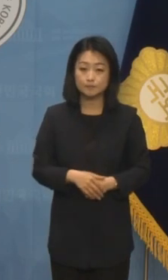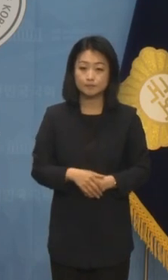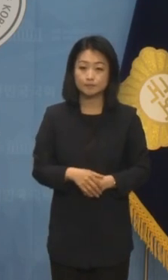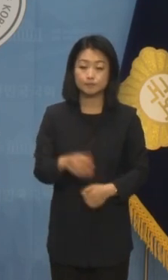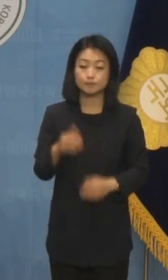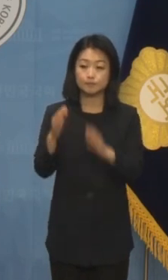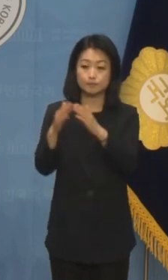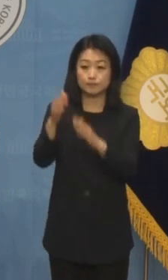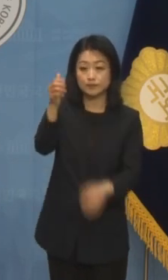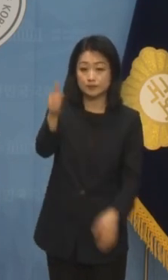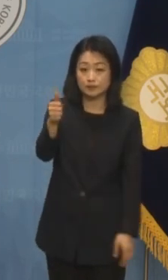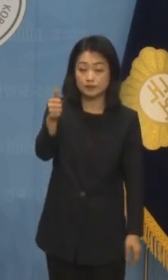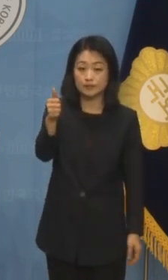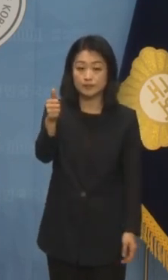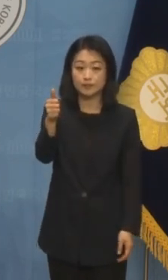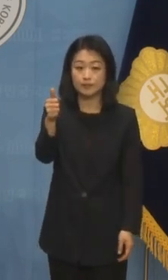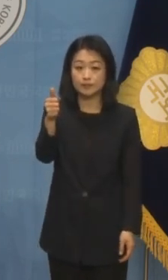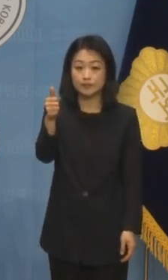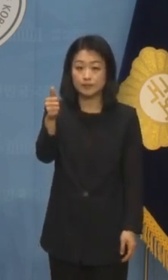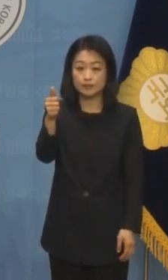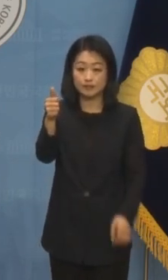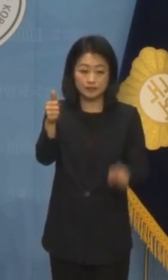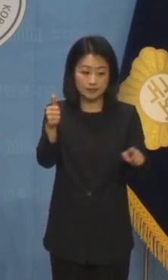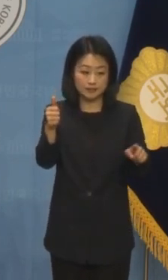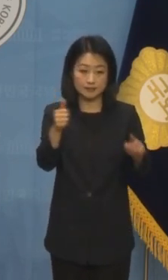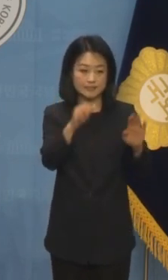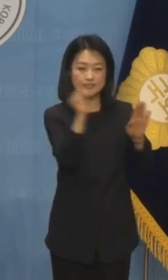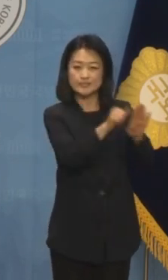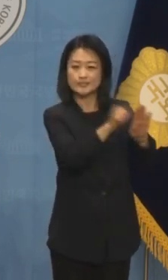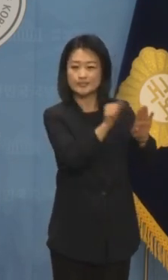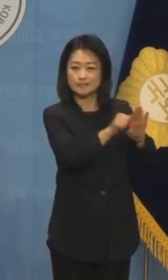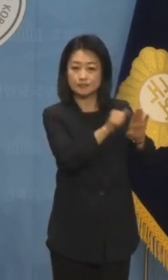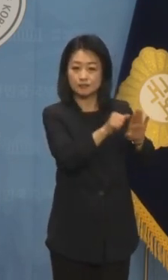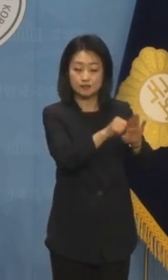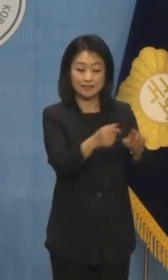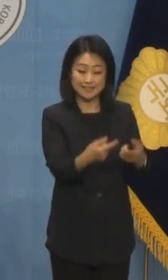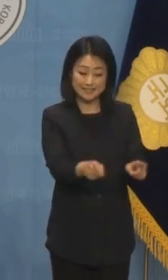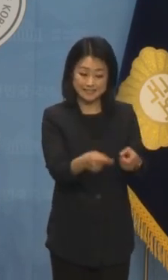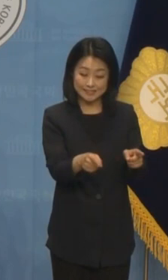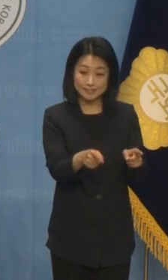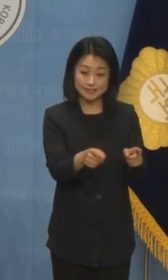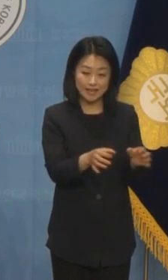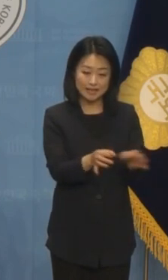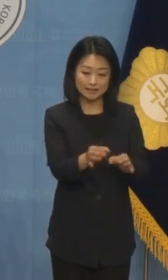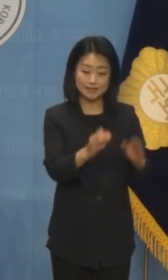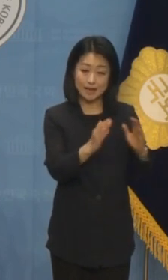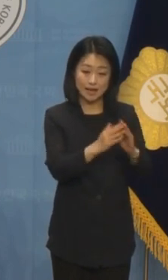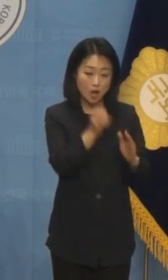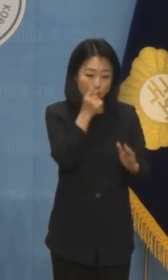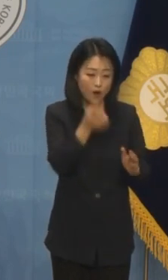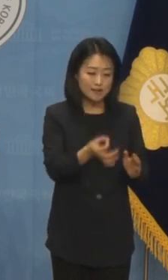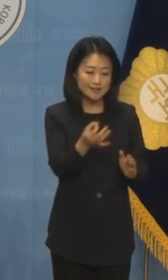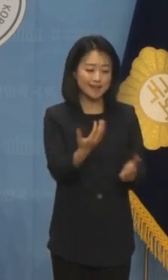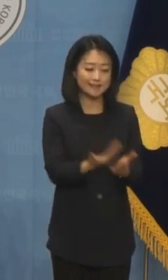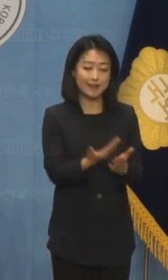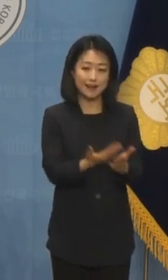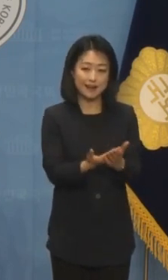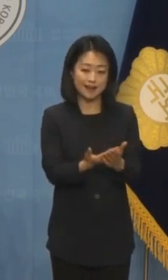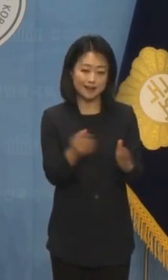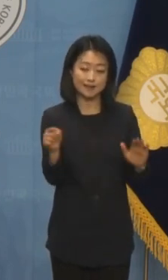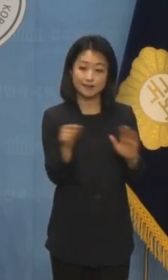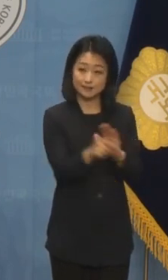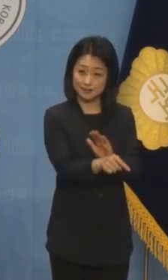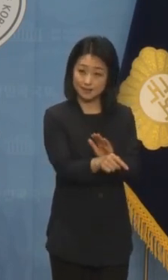임대인은 다시 또 그 집을 찾아갔고 그 1층의 상가에 월세를 내라고